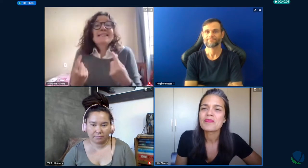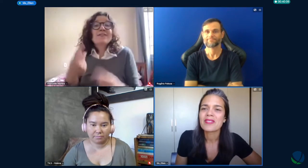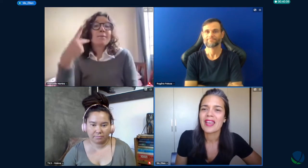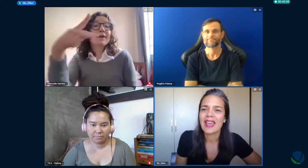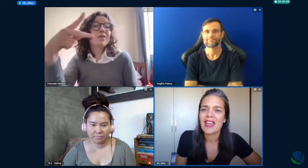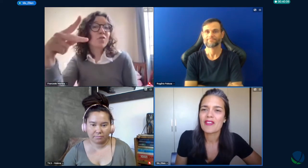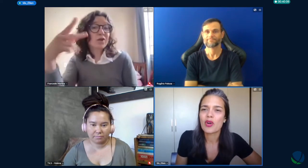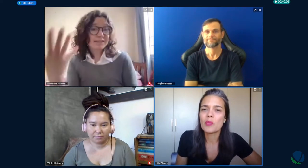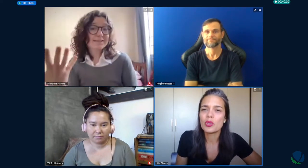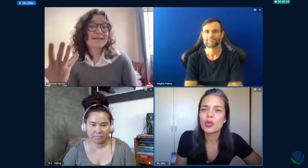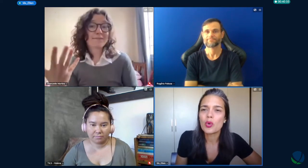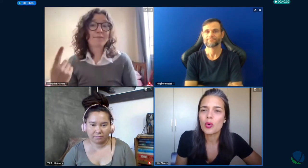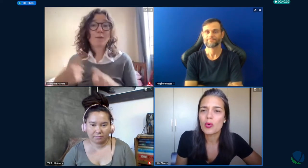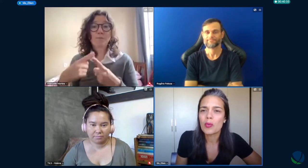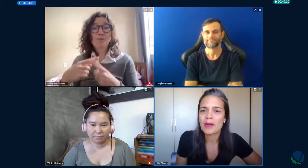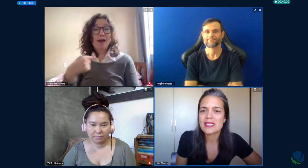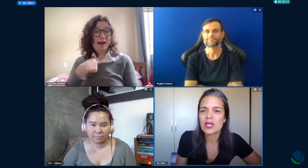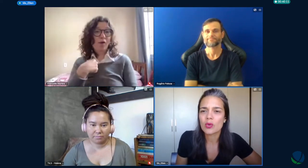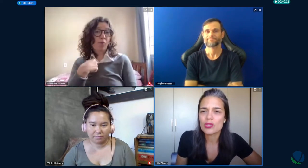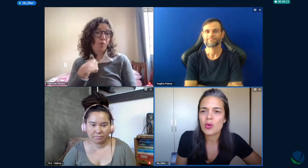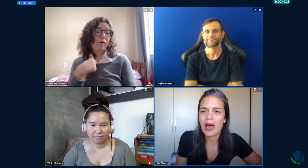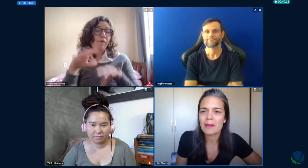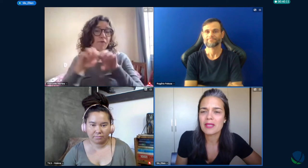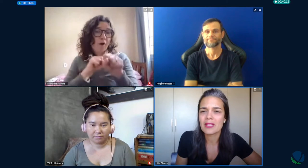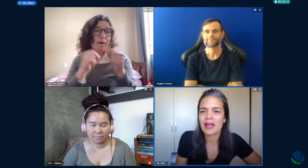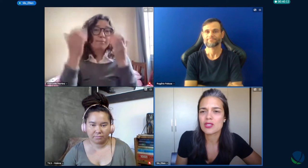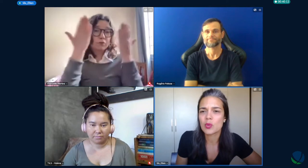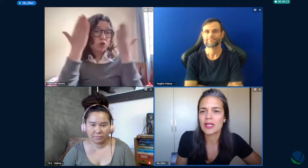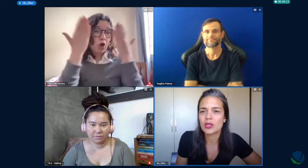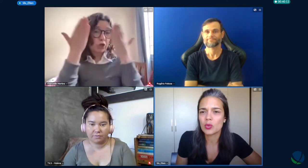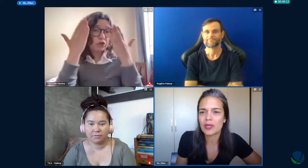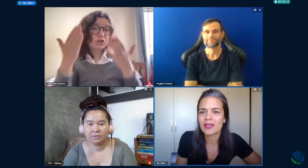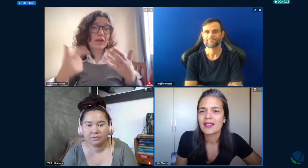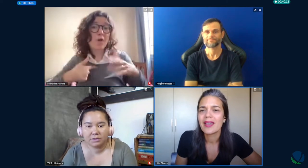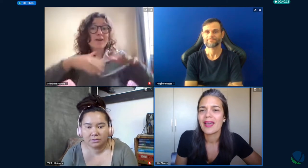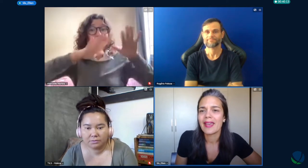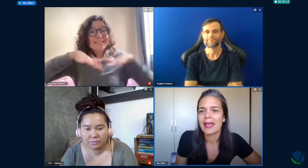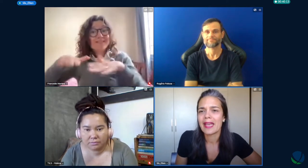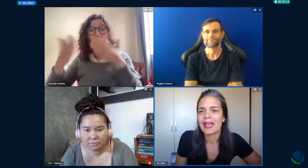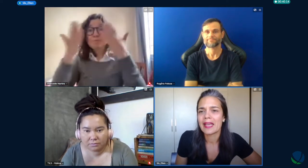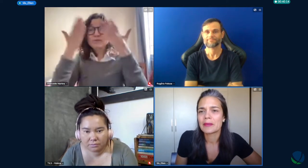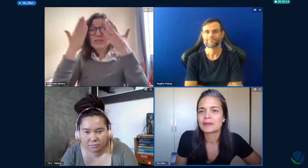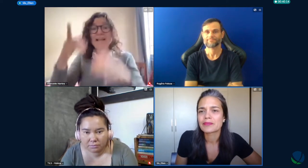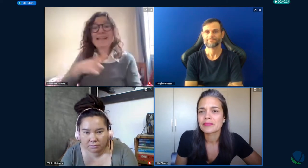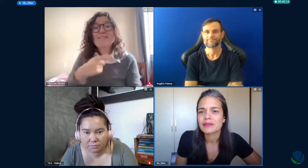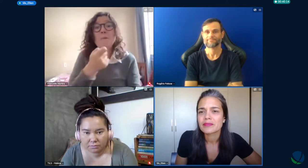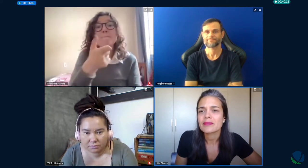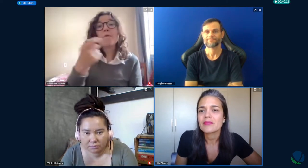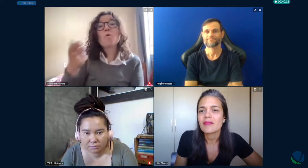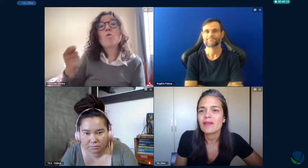né? Foi muito prazeroso a sua leitura.